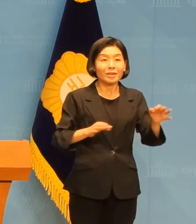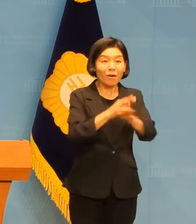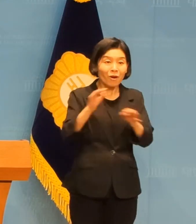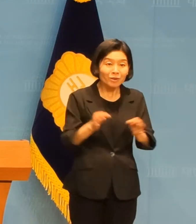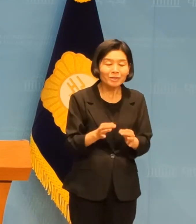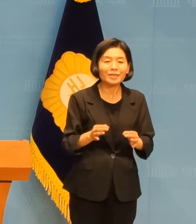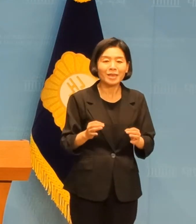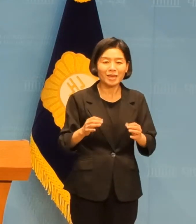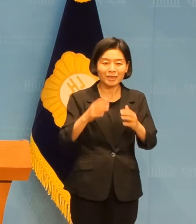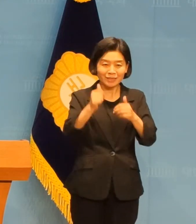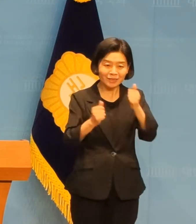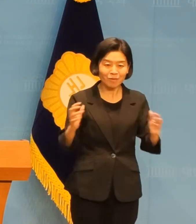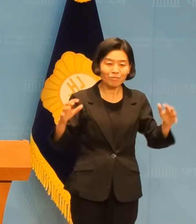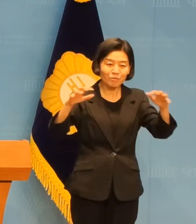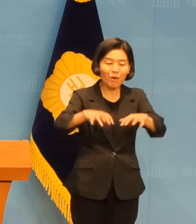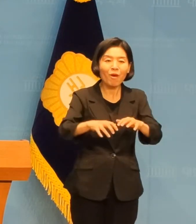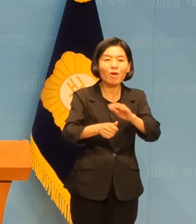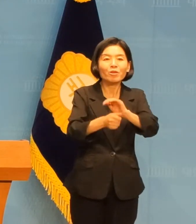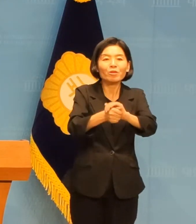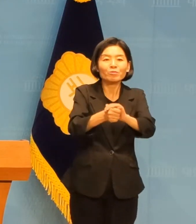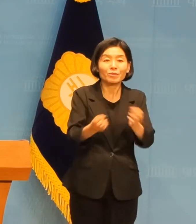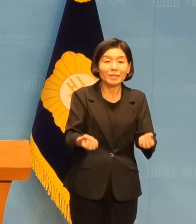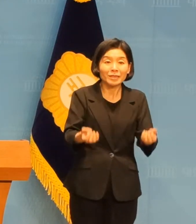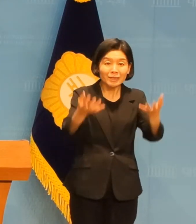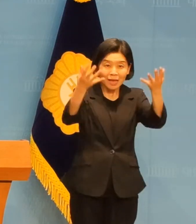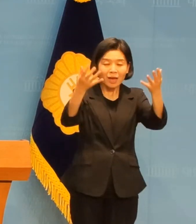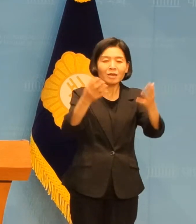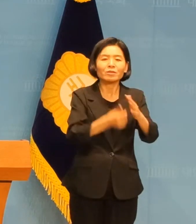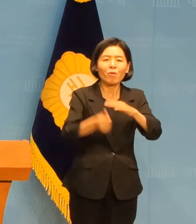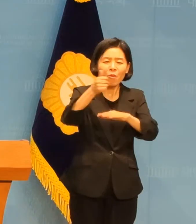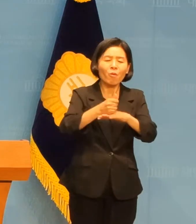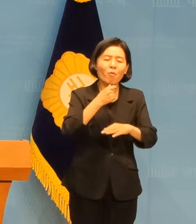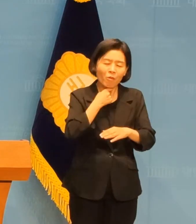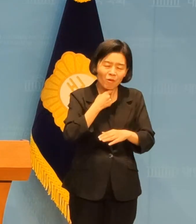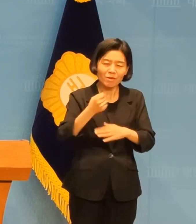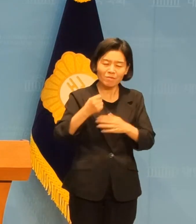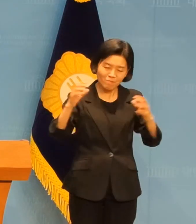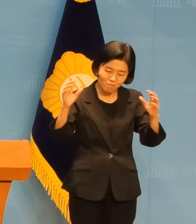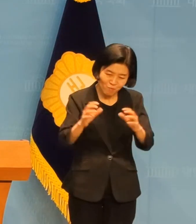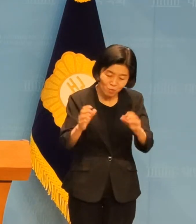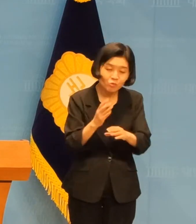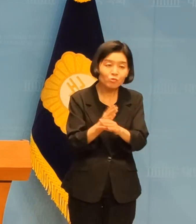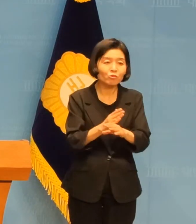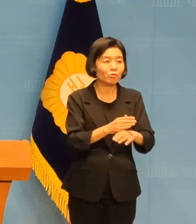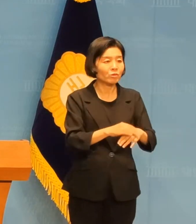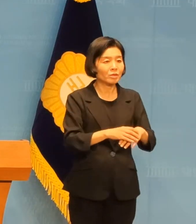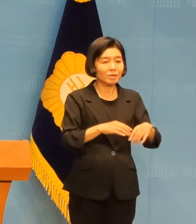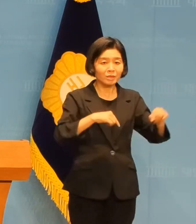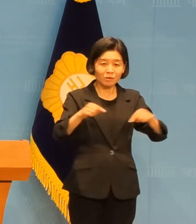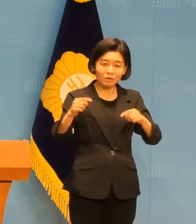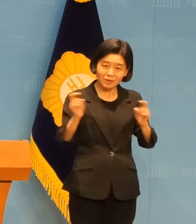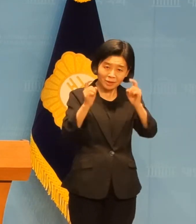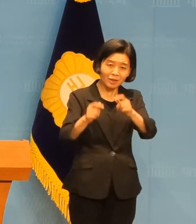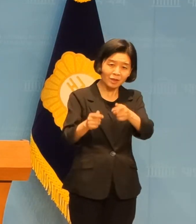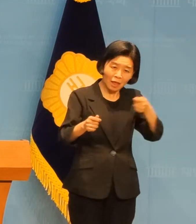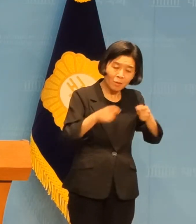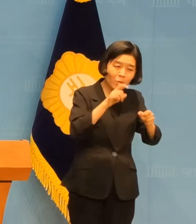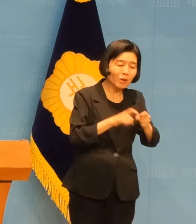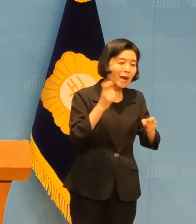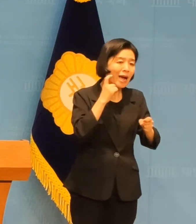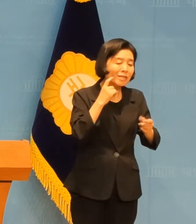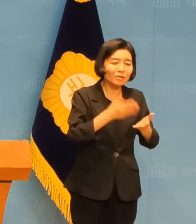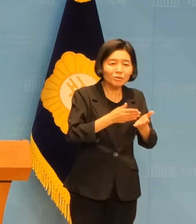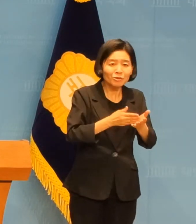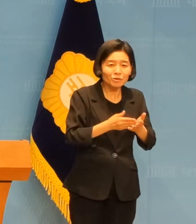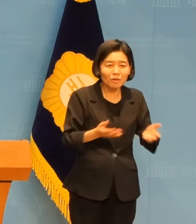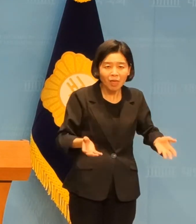개최를 위해 힘을 모으고 있는 이때 정쟁을 위해 가짜뉴스를 유포하고 국민을 분열시키고 불안에